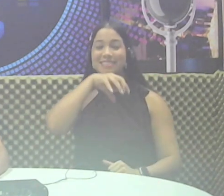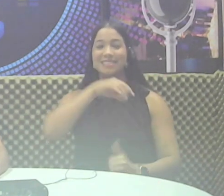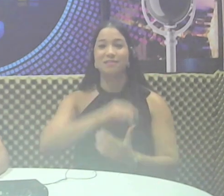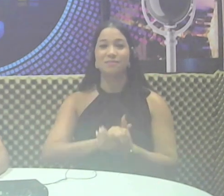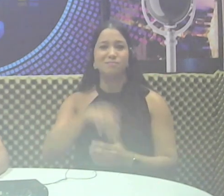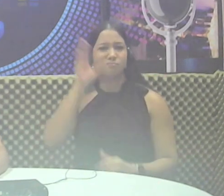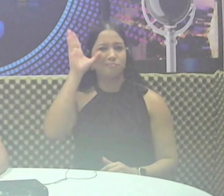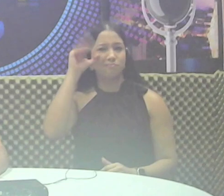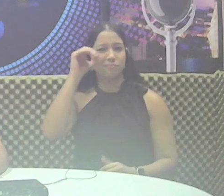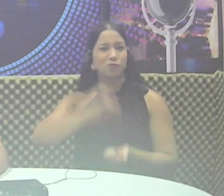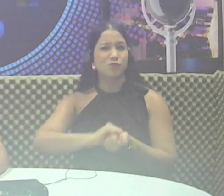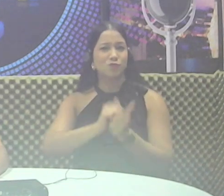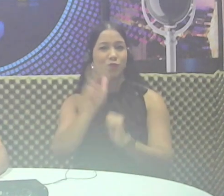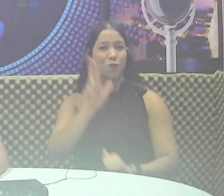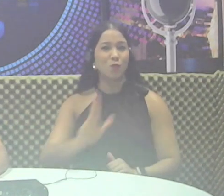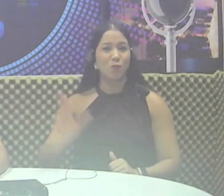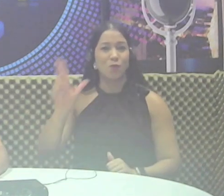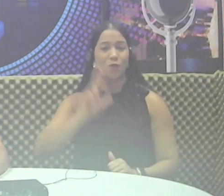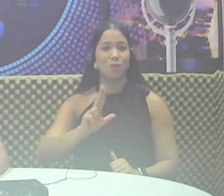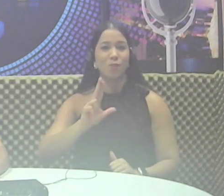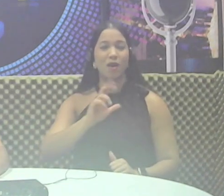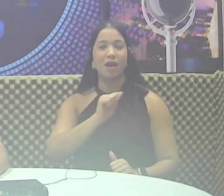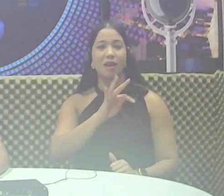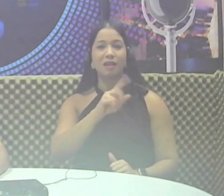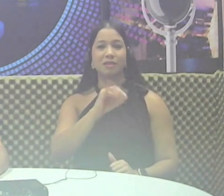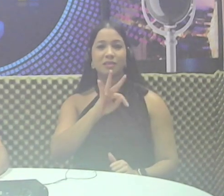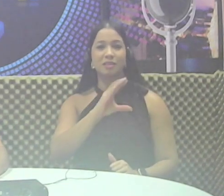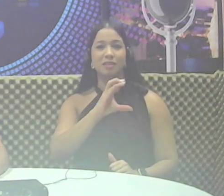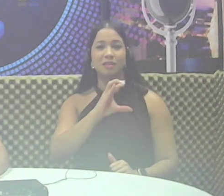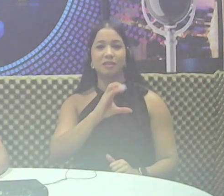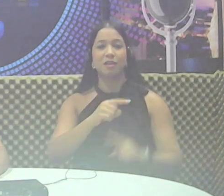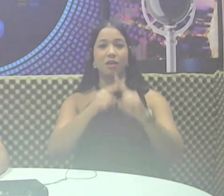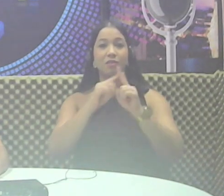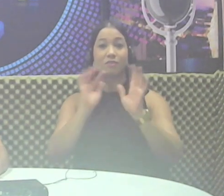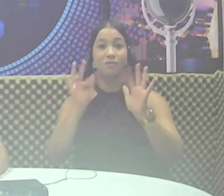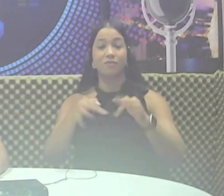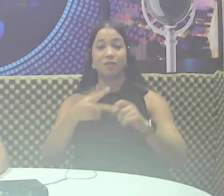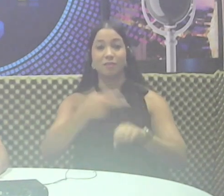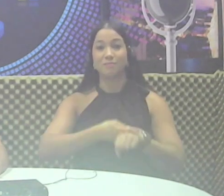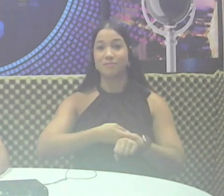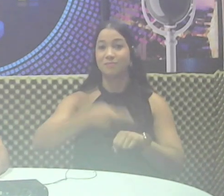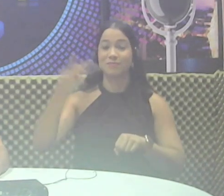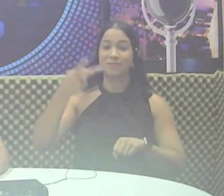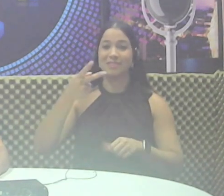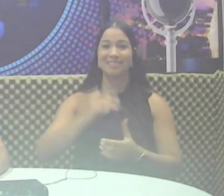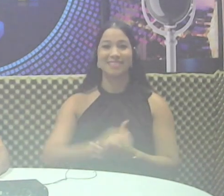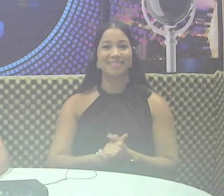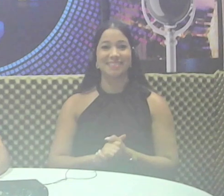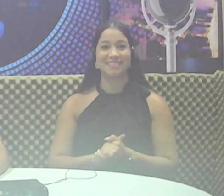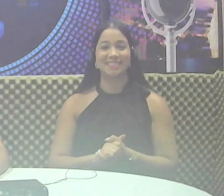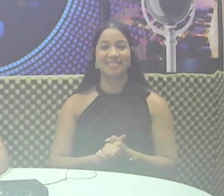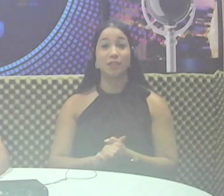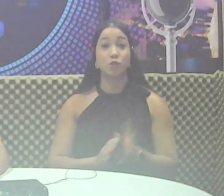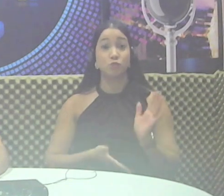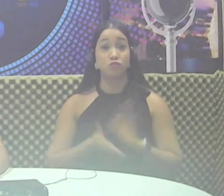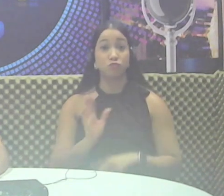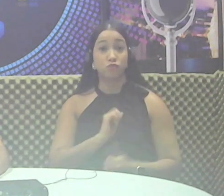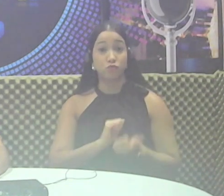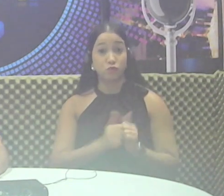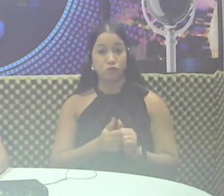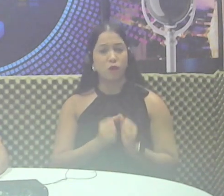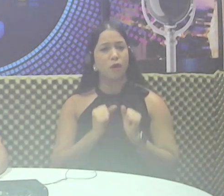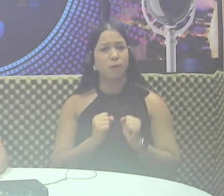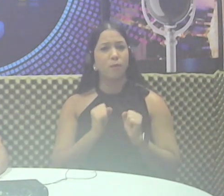assistir a partida entre Uberlândia e Atletique, válida pela semifinal do troféu em Confidência. Quem for ao jogo poderá usufruir da